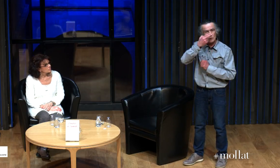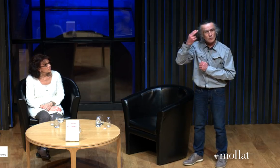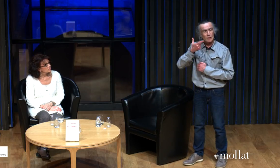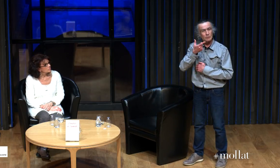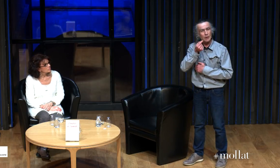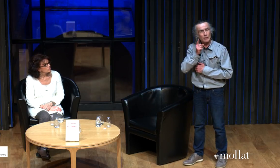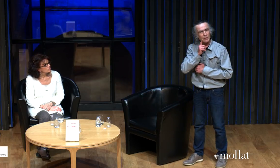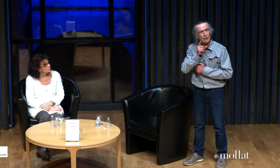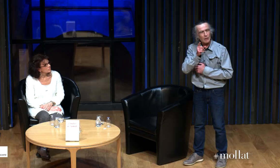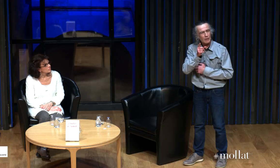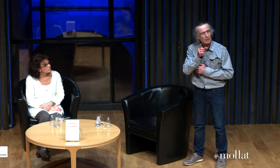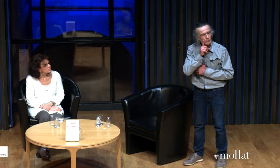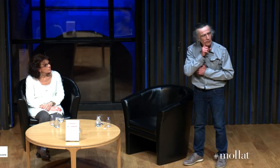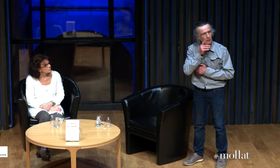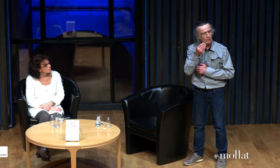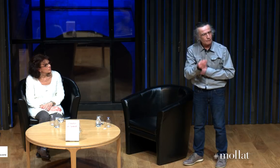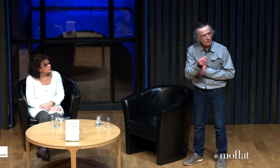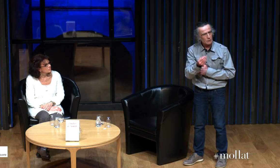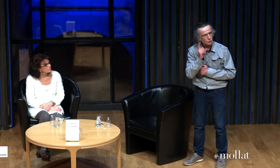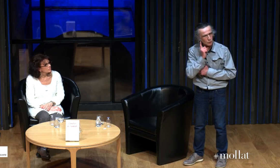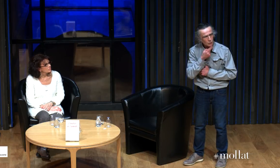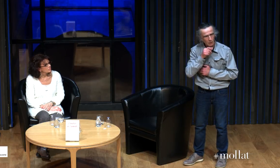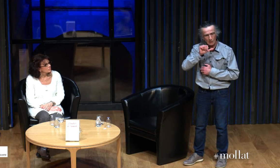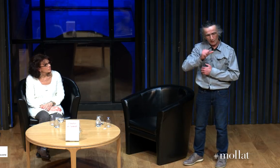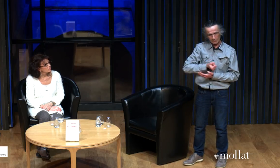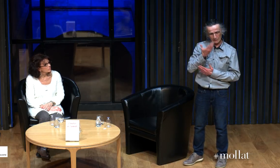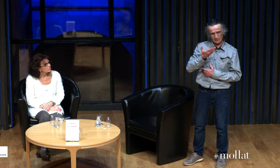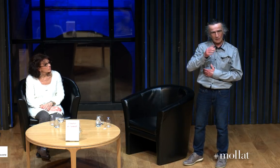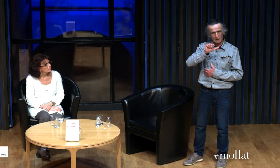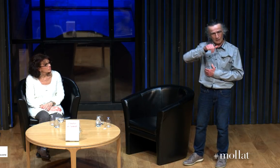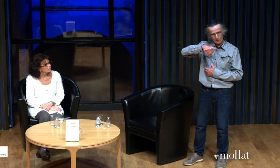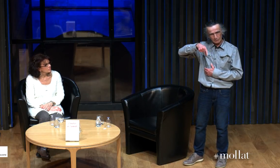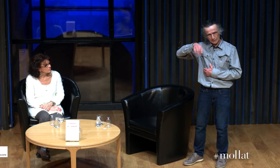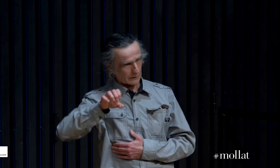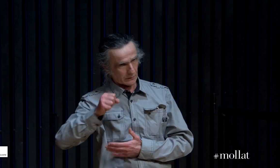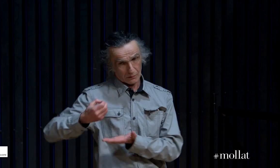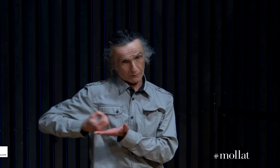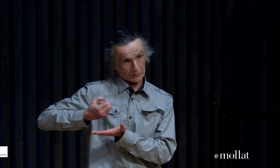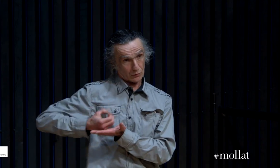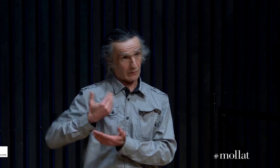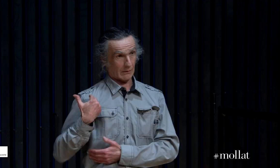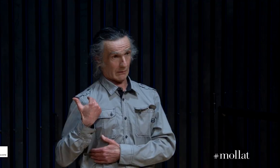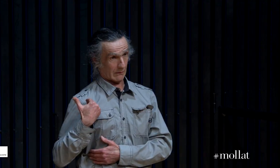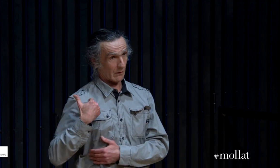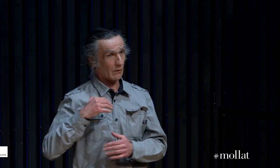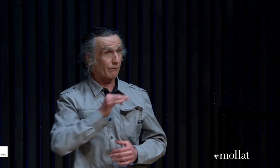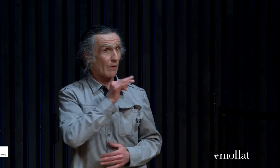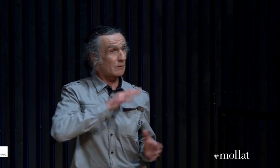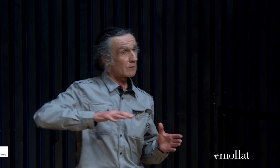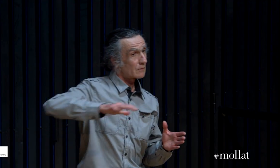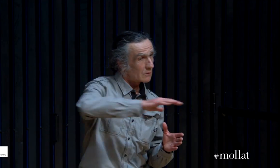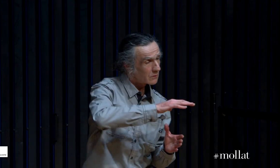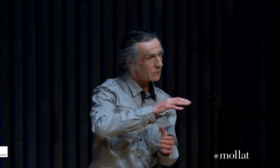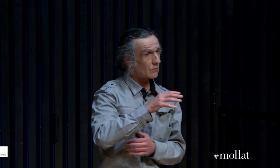bac. Les associations, les parents d'enfants sourds, l'APES m'a